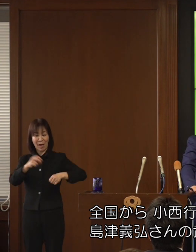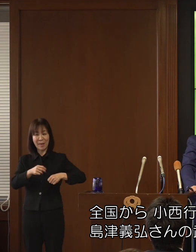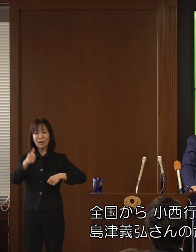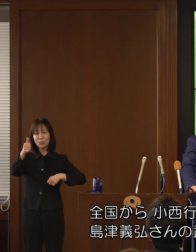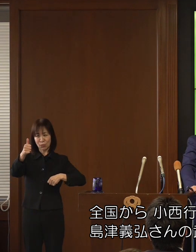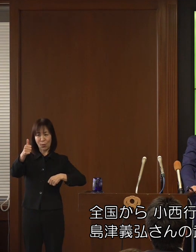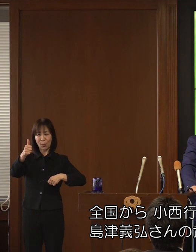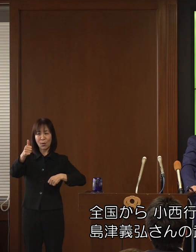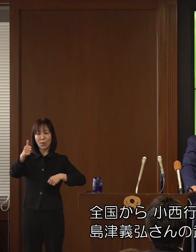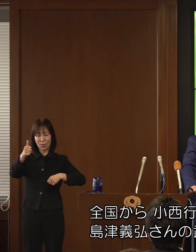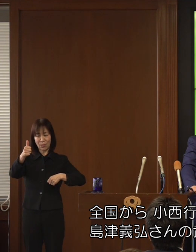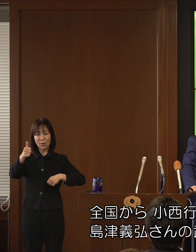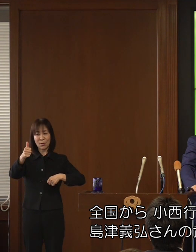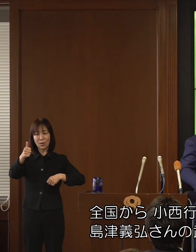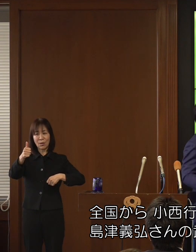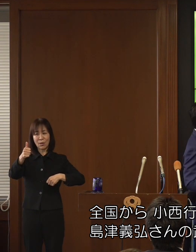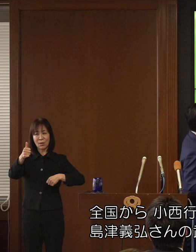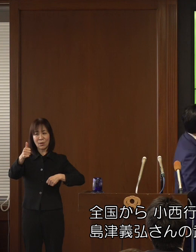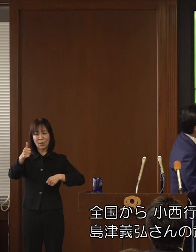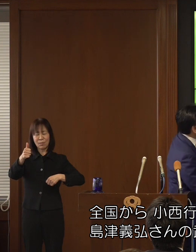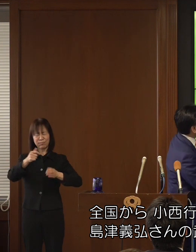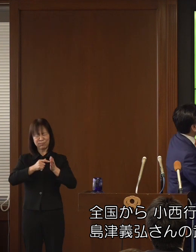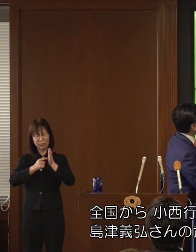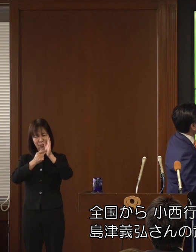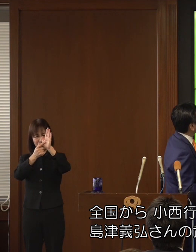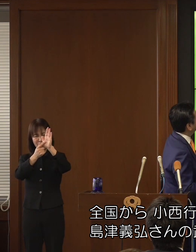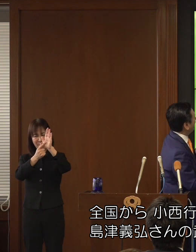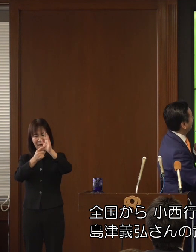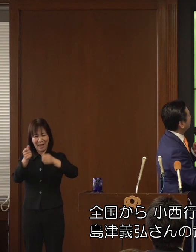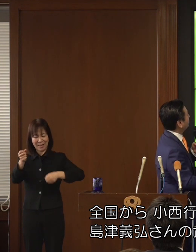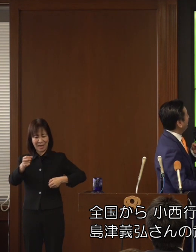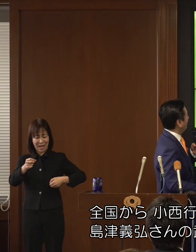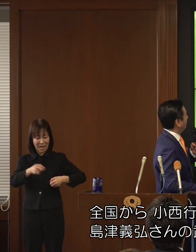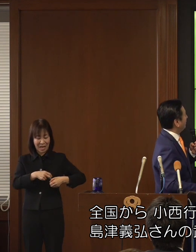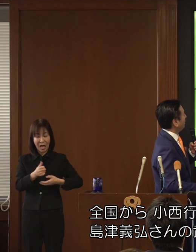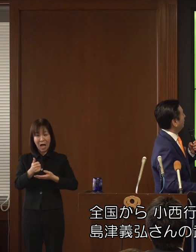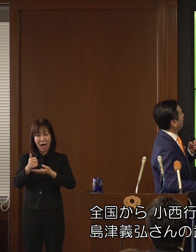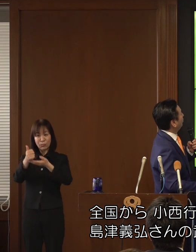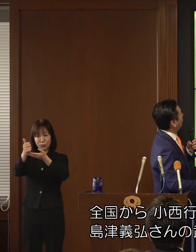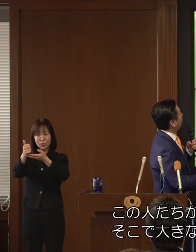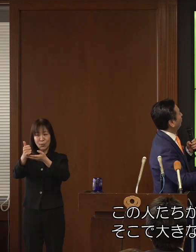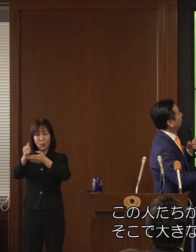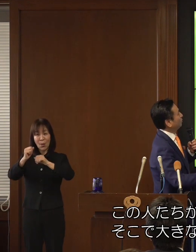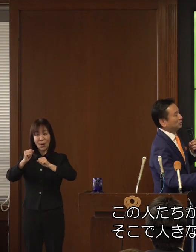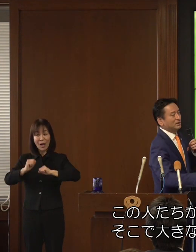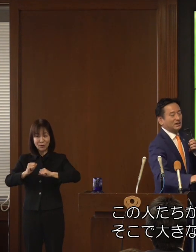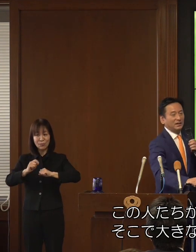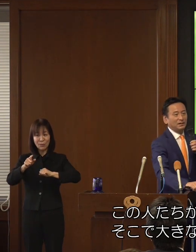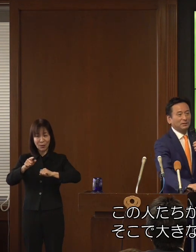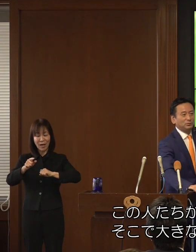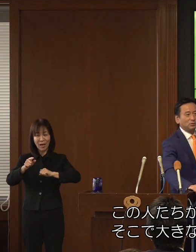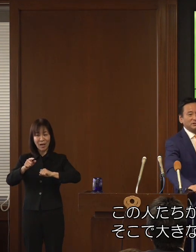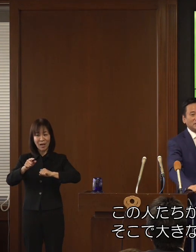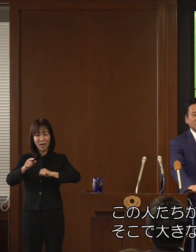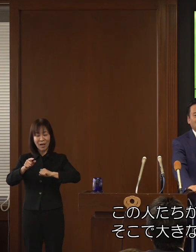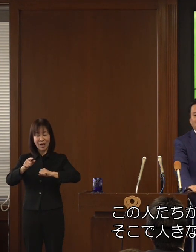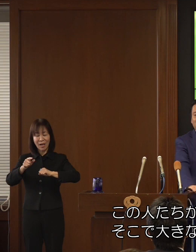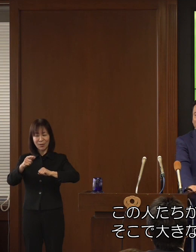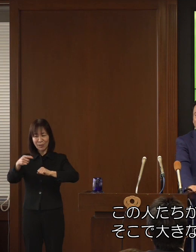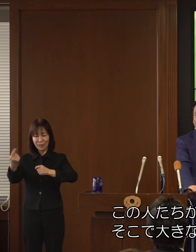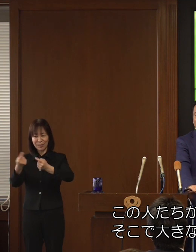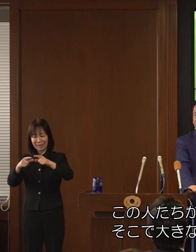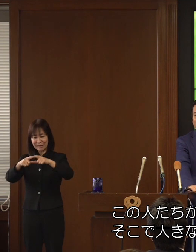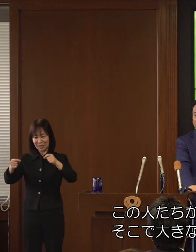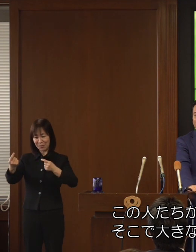何て言うんでしょうか、武将隊のメンバーが来ますので、まあ、この人たちが、まあ、うろうろしてますから